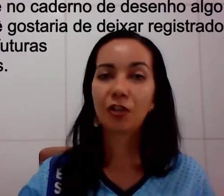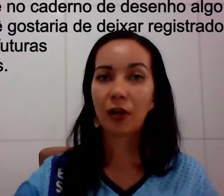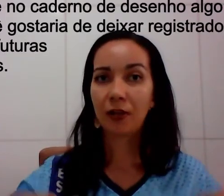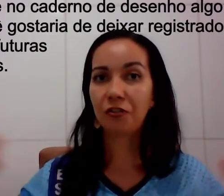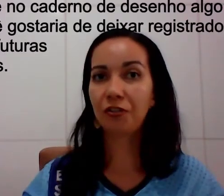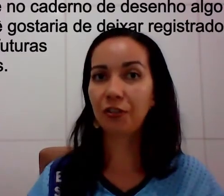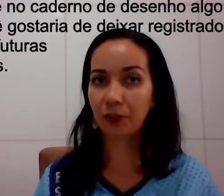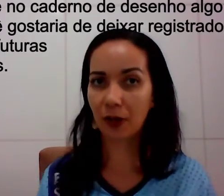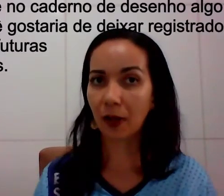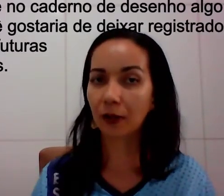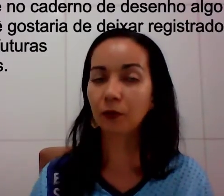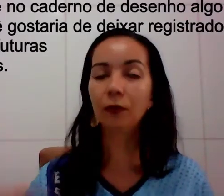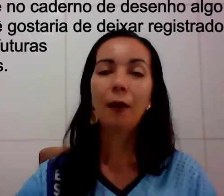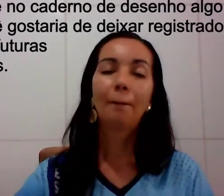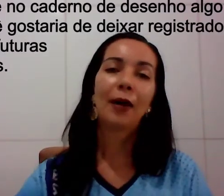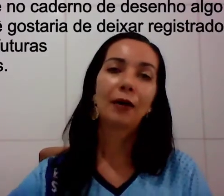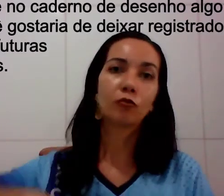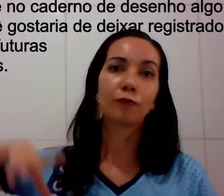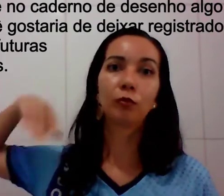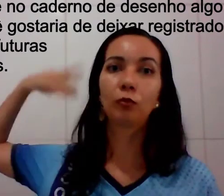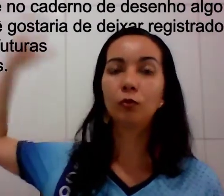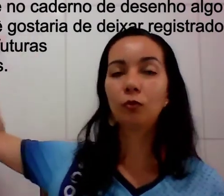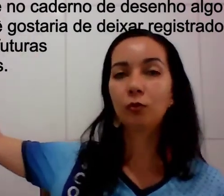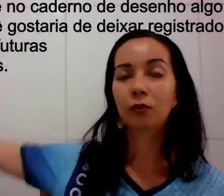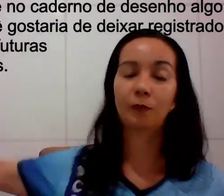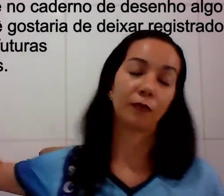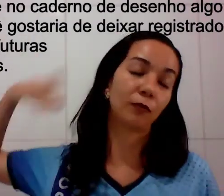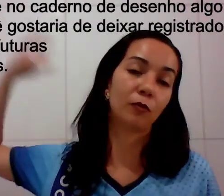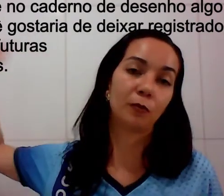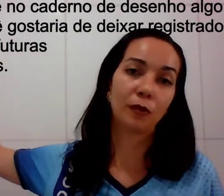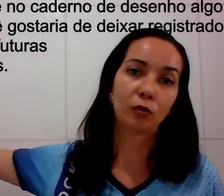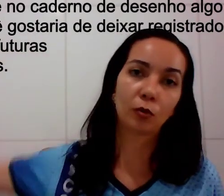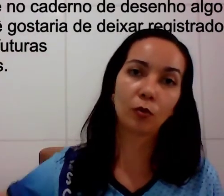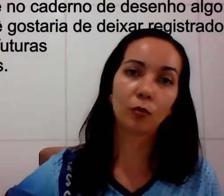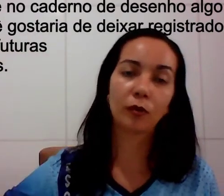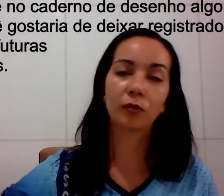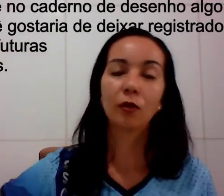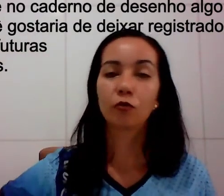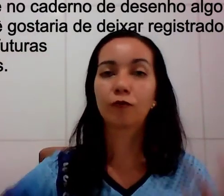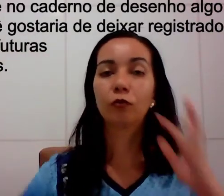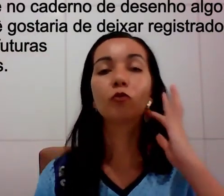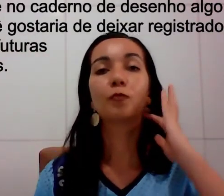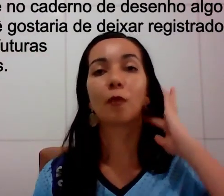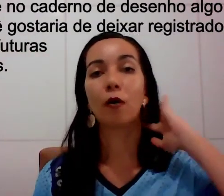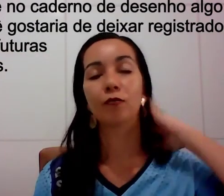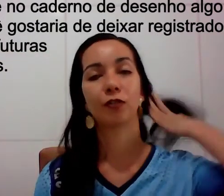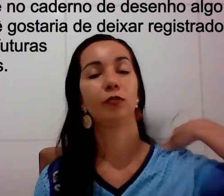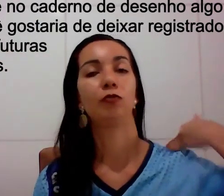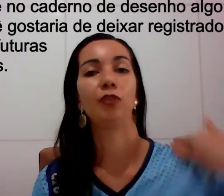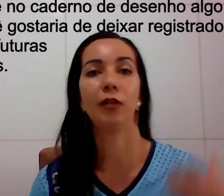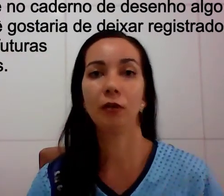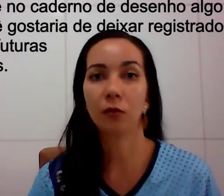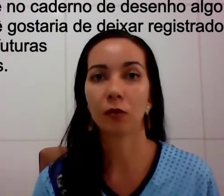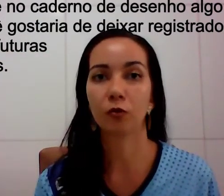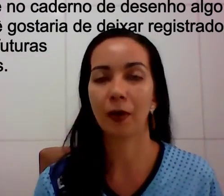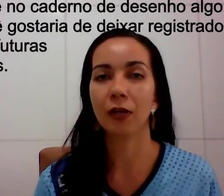deixar registrado para as futuras pessoas, os futuros povos que surgirem no nosso